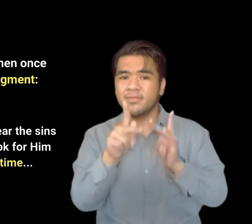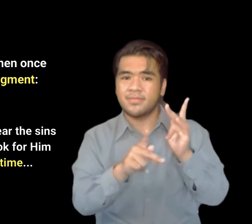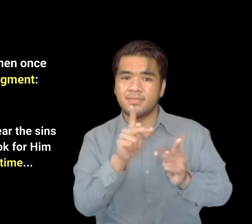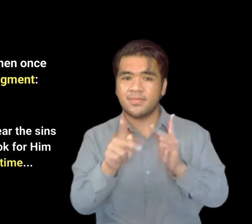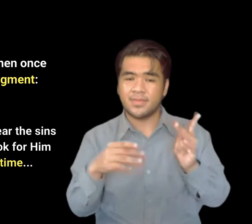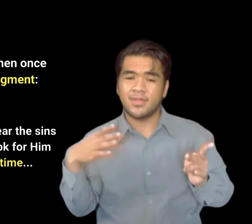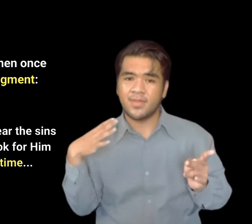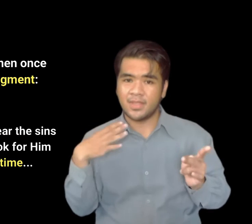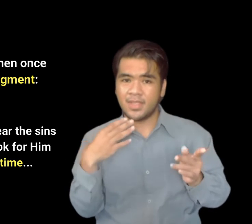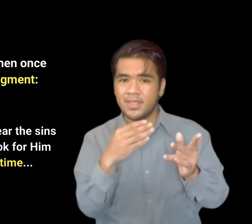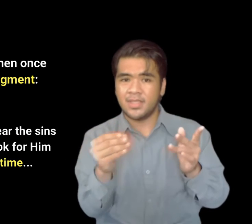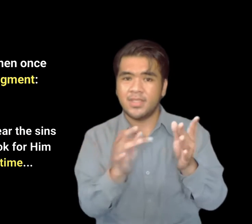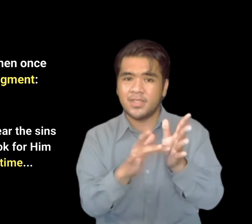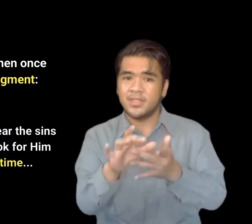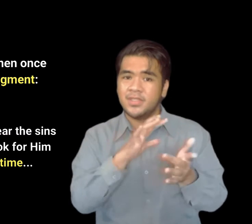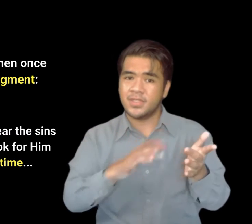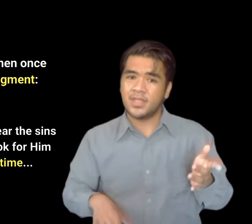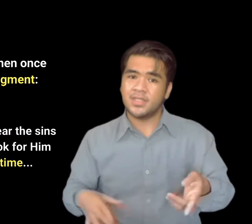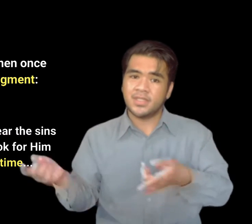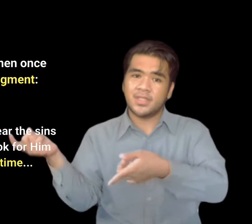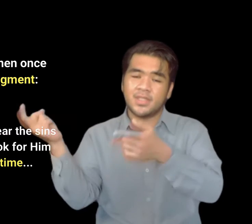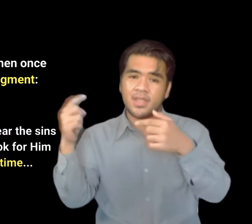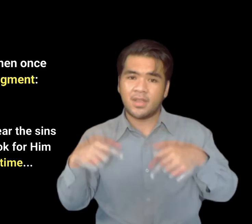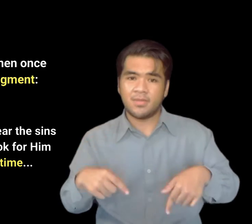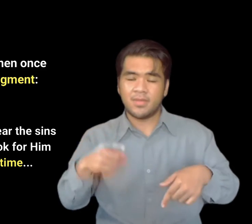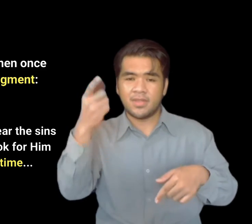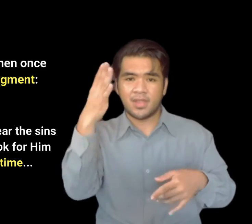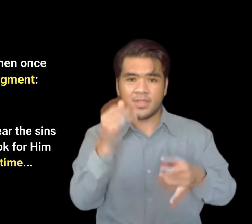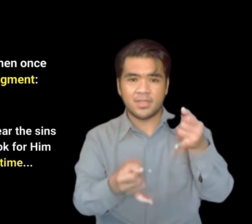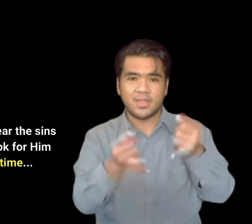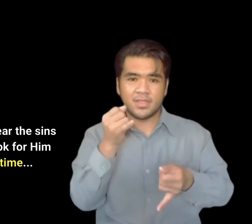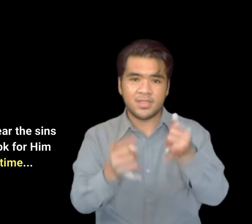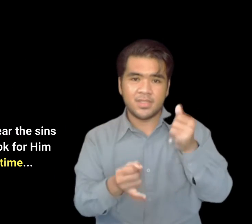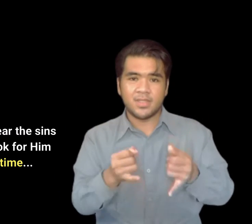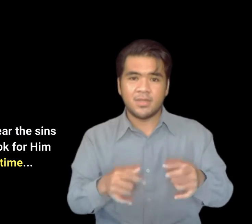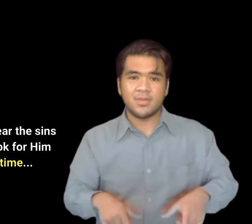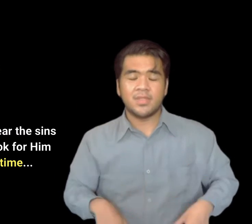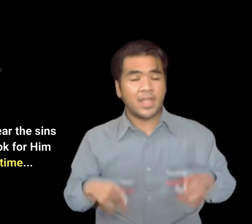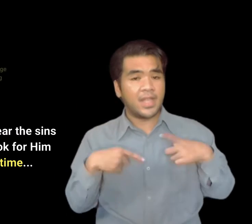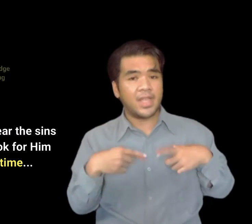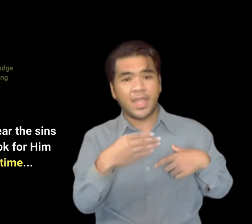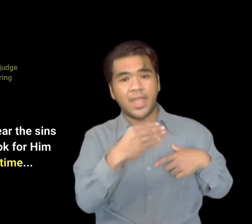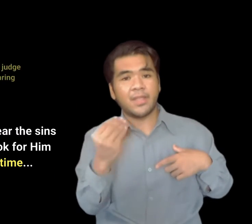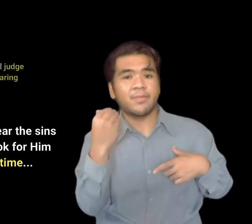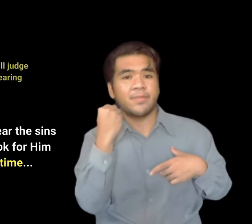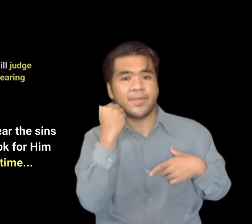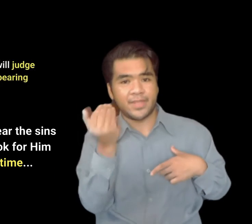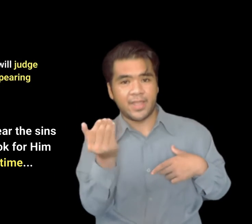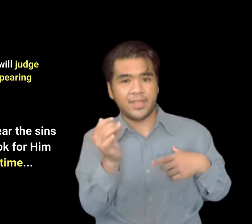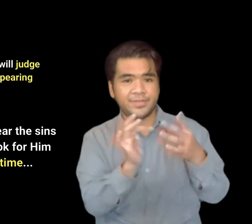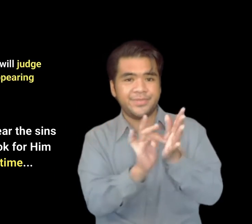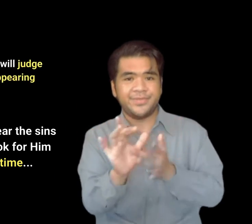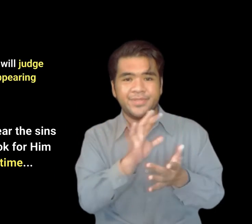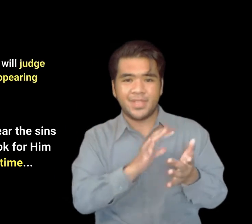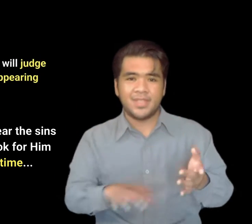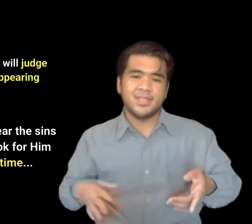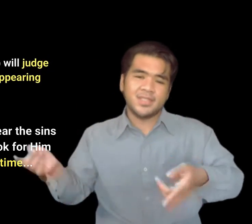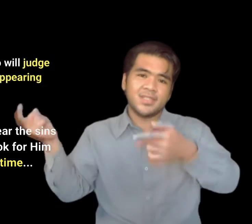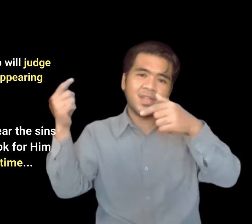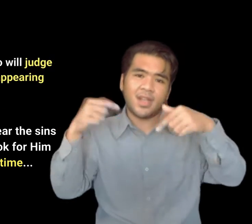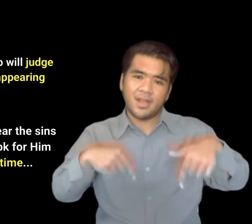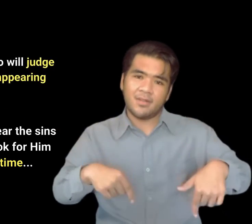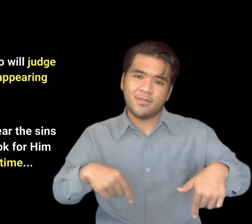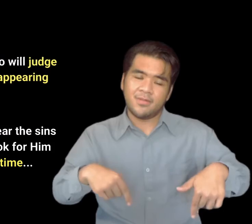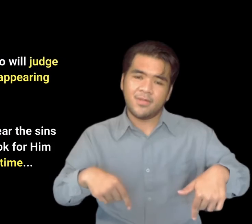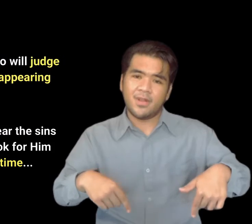Kristo ay muling darating upang iligtas ang mga naghihintay sa Kanya. At sa Kanyang pagdating bilang hari ay hahatulan niya